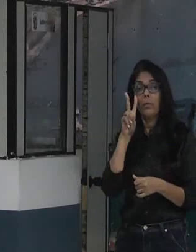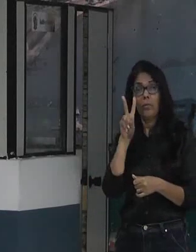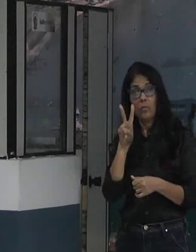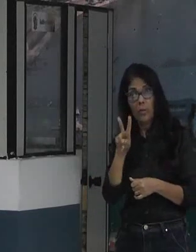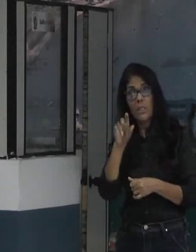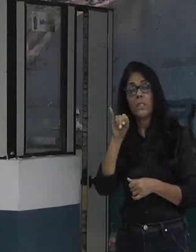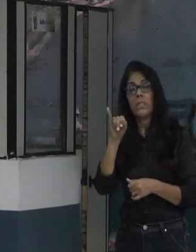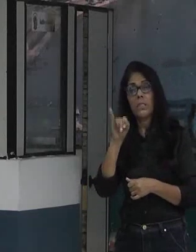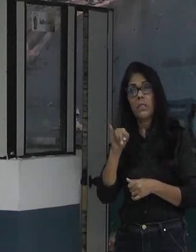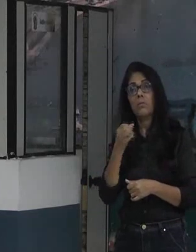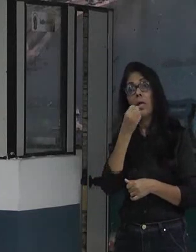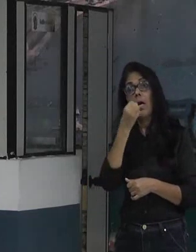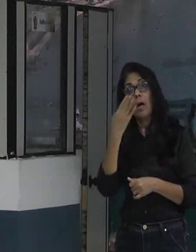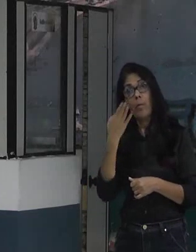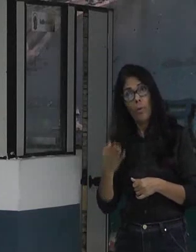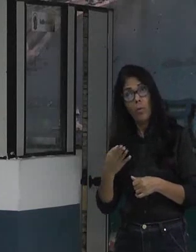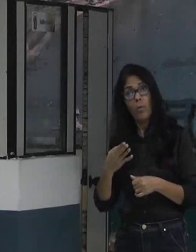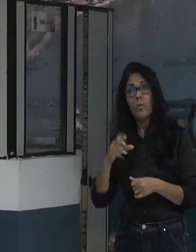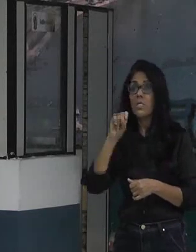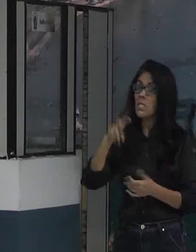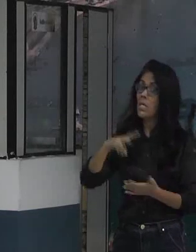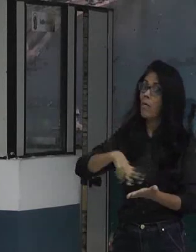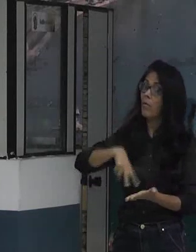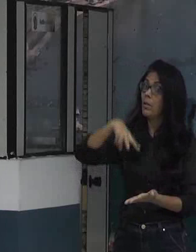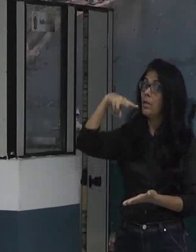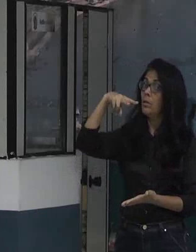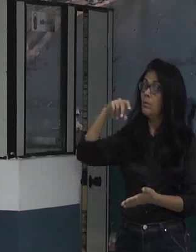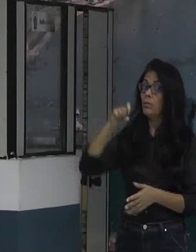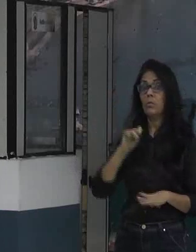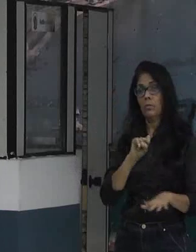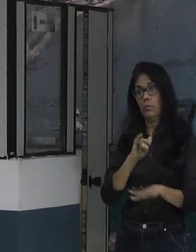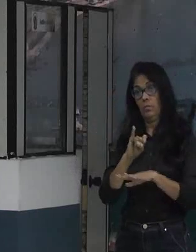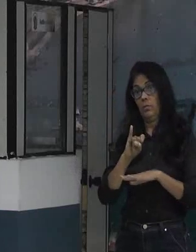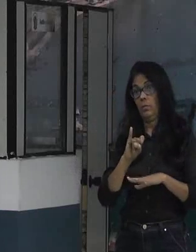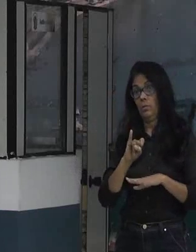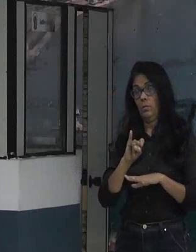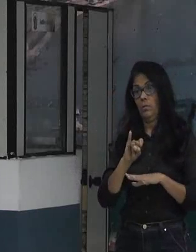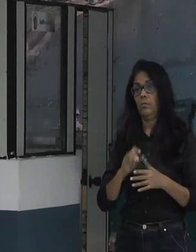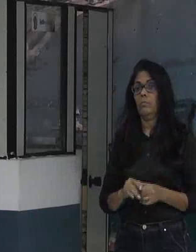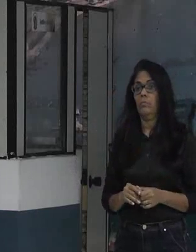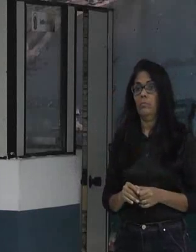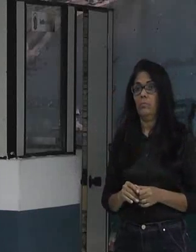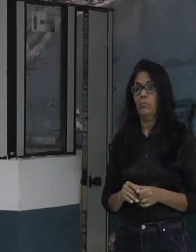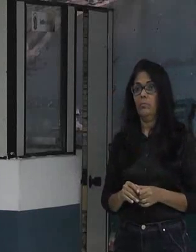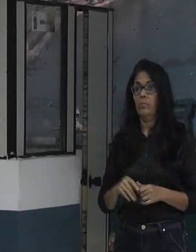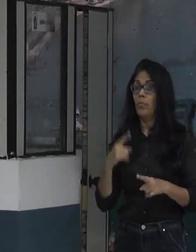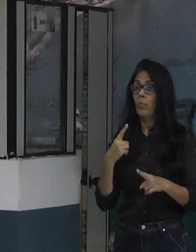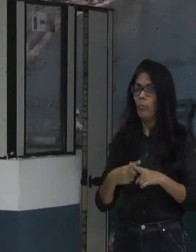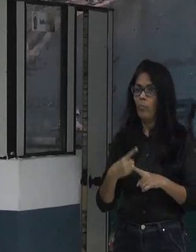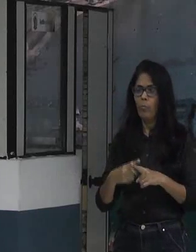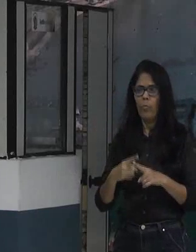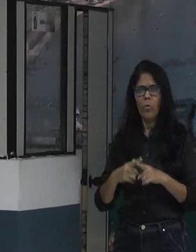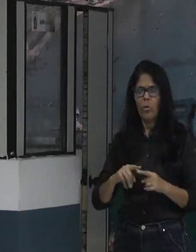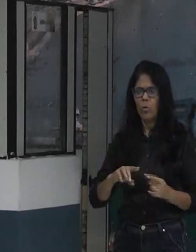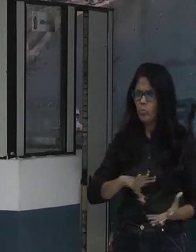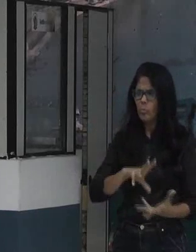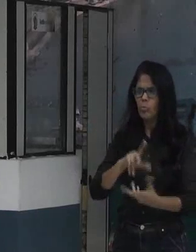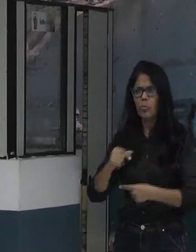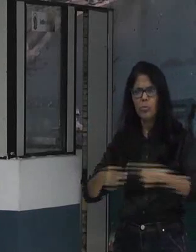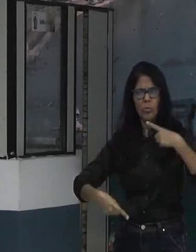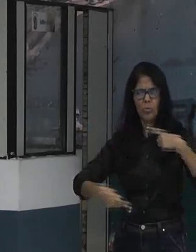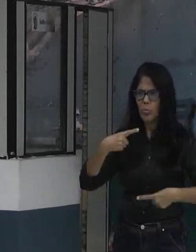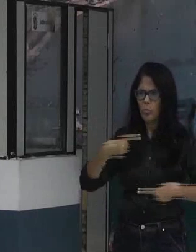Olha que o mundo todo está focado na recuperação ambiental. O